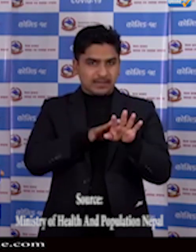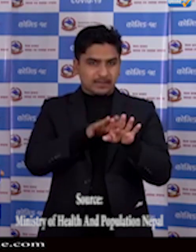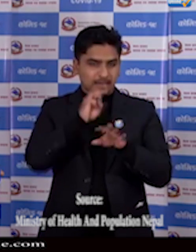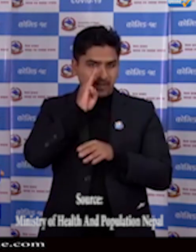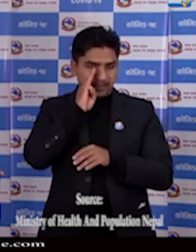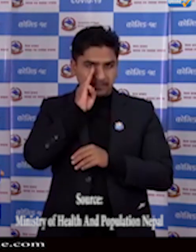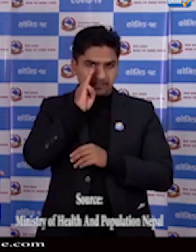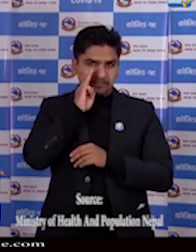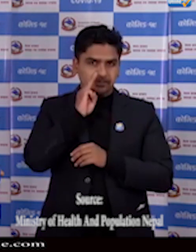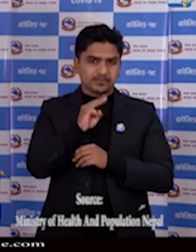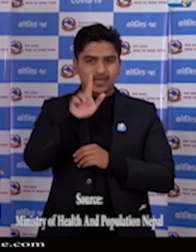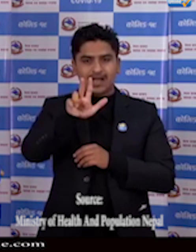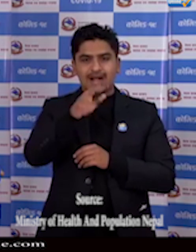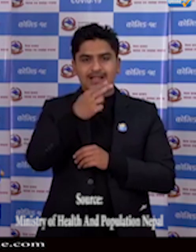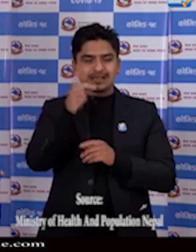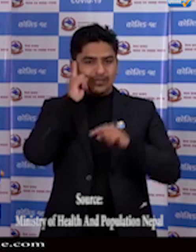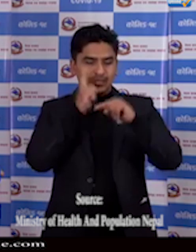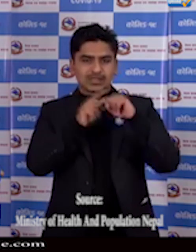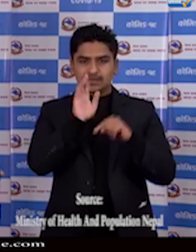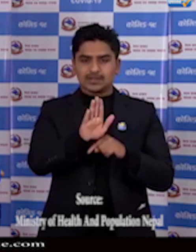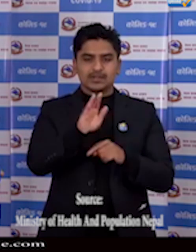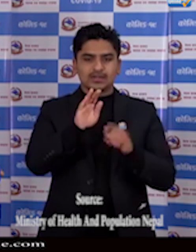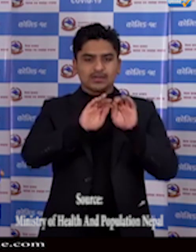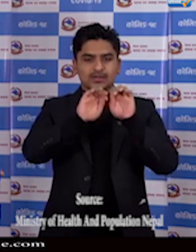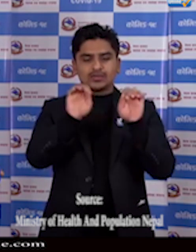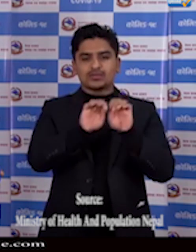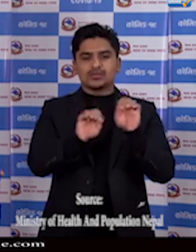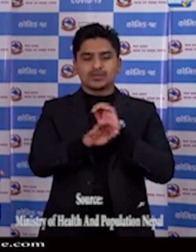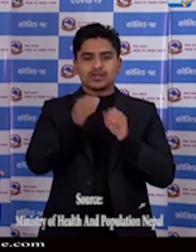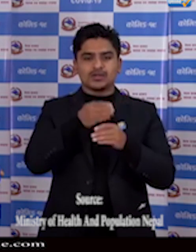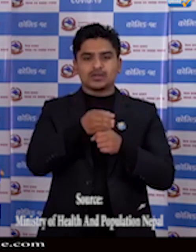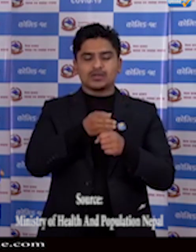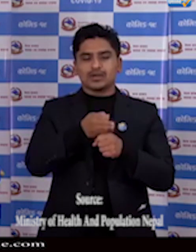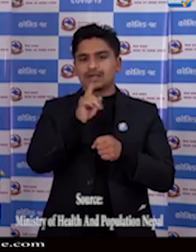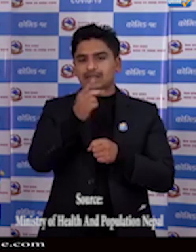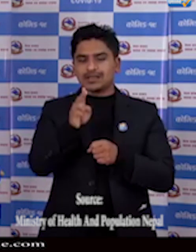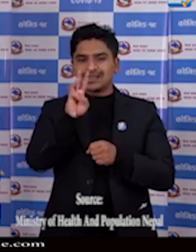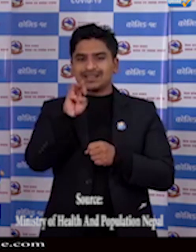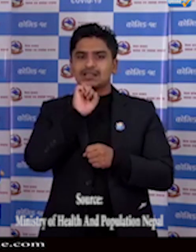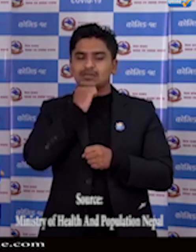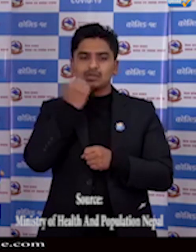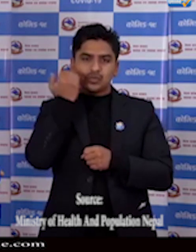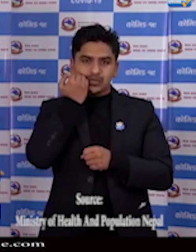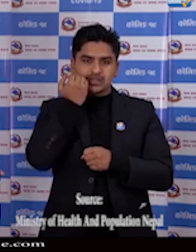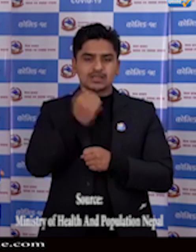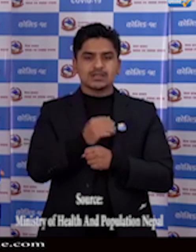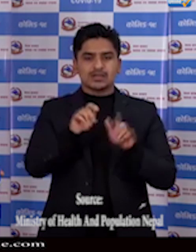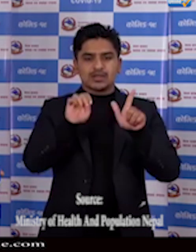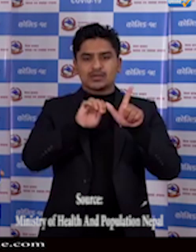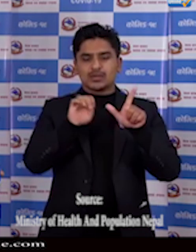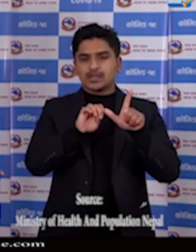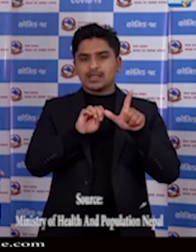गरिएको परीक्षणमा 8 जनाको पोजिटिभ आएको छ। सुनसरी धरानका 1 जना 30 वर्षीय पुरुष, त्यसै गरी